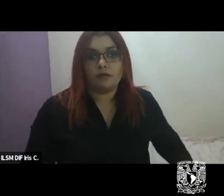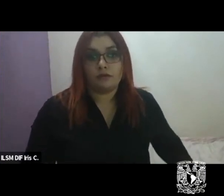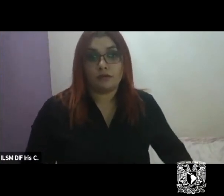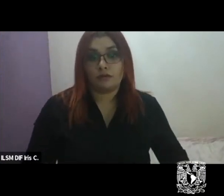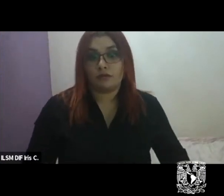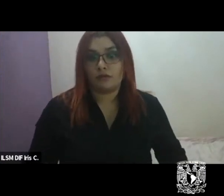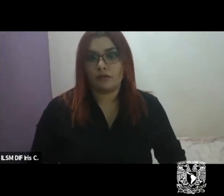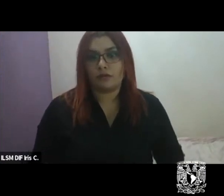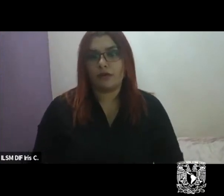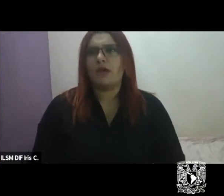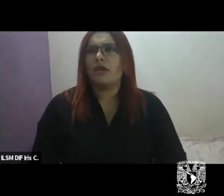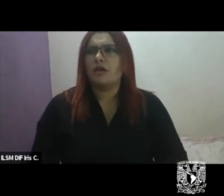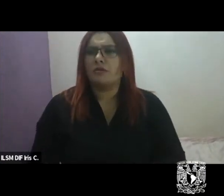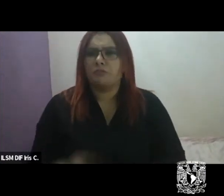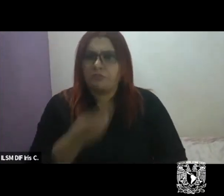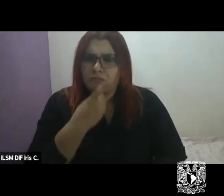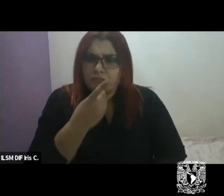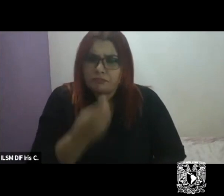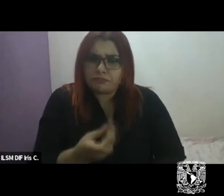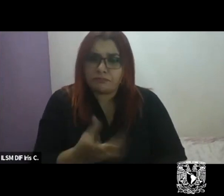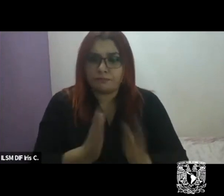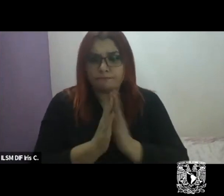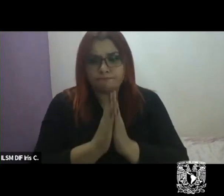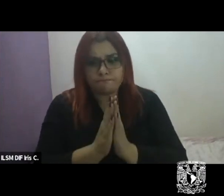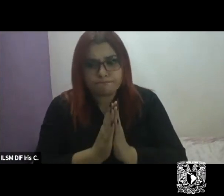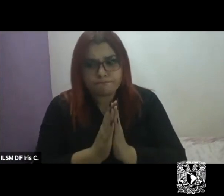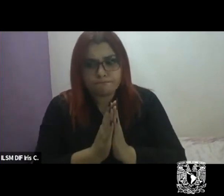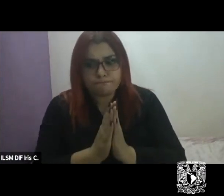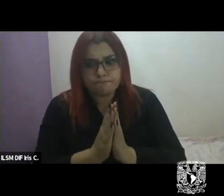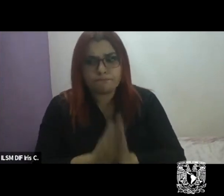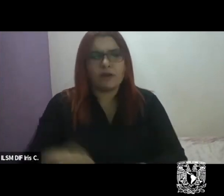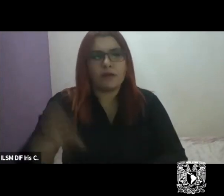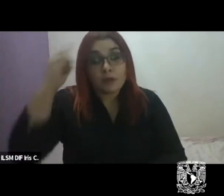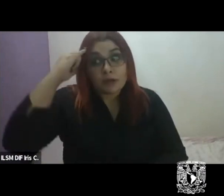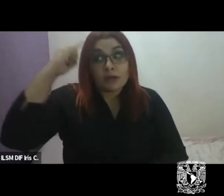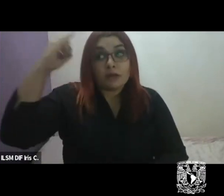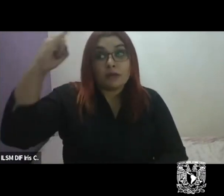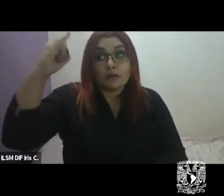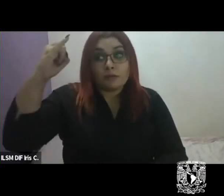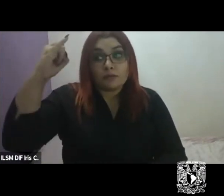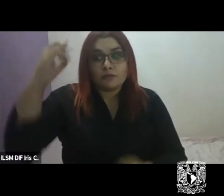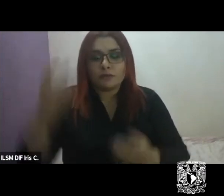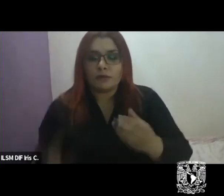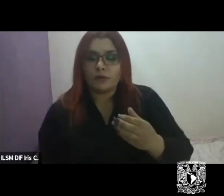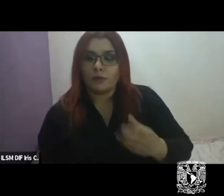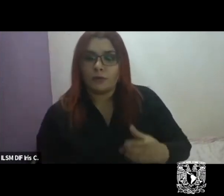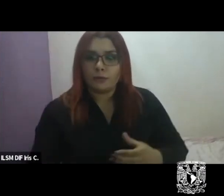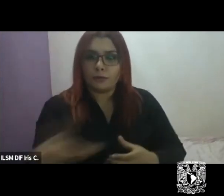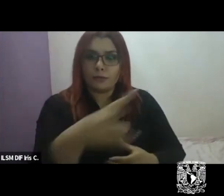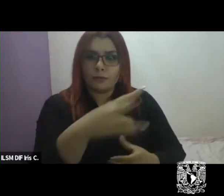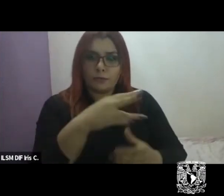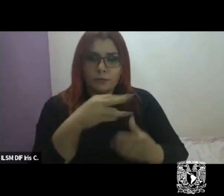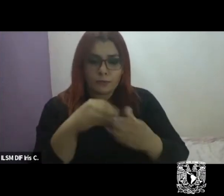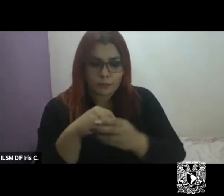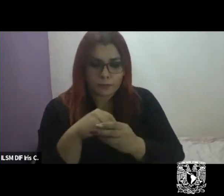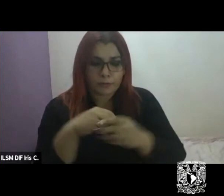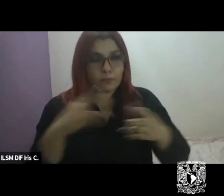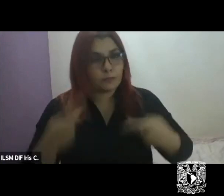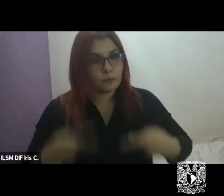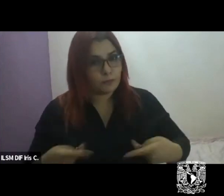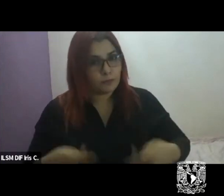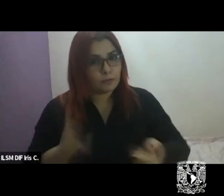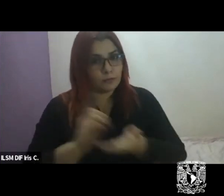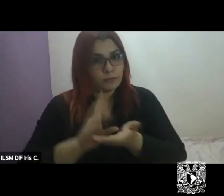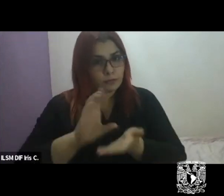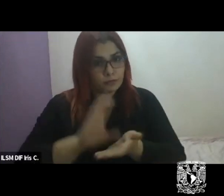dando, comencemos a pensar un poco también el tema de la inclusión, porque para allá voy hacia el final de la